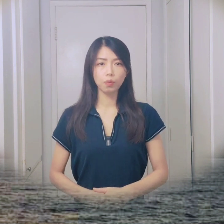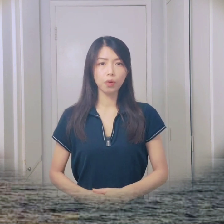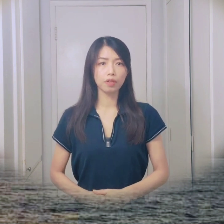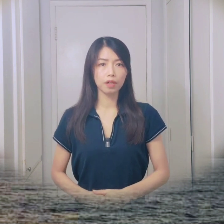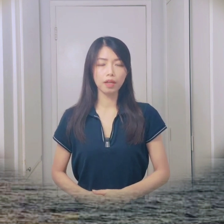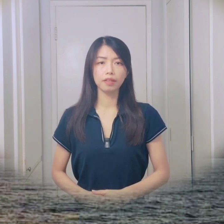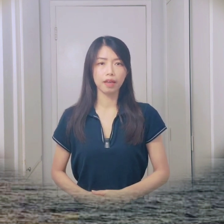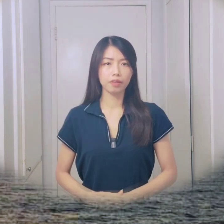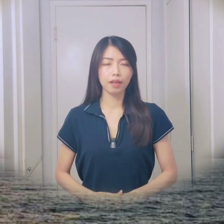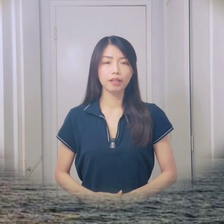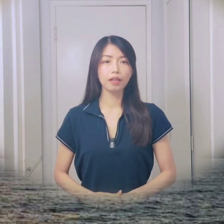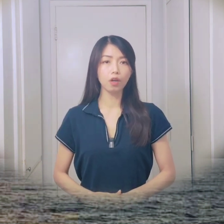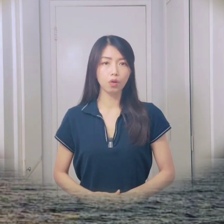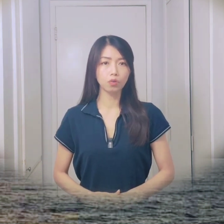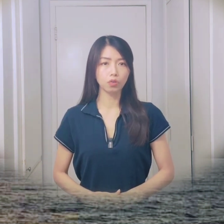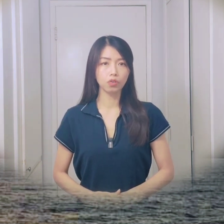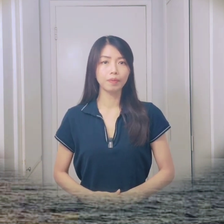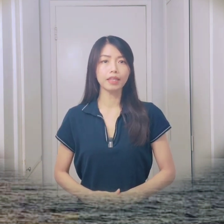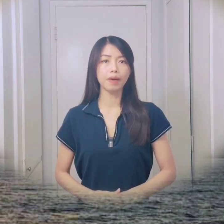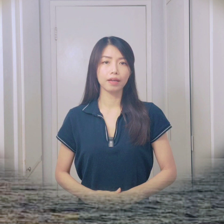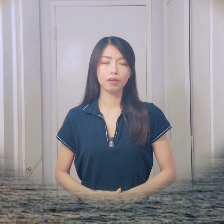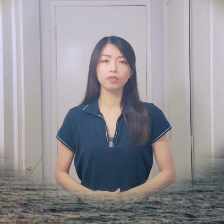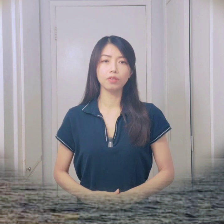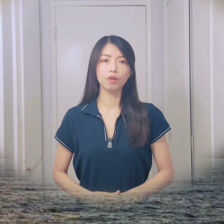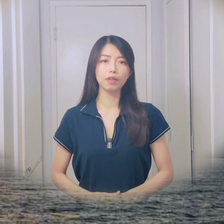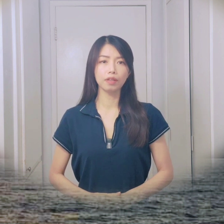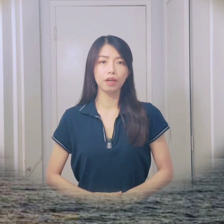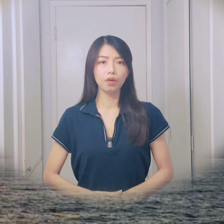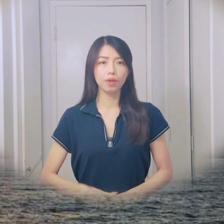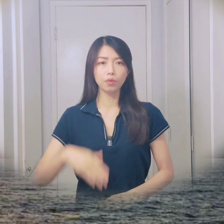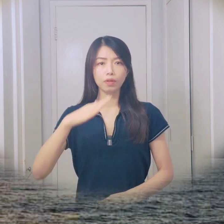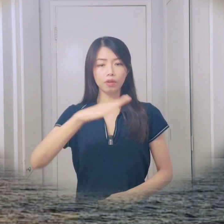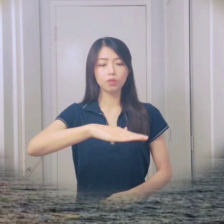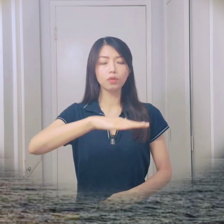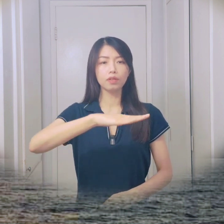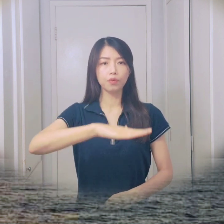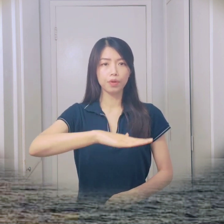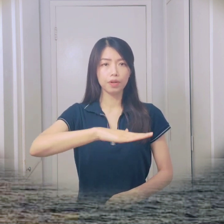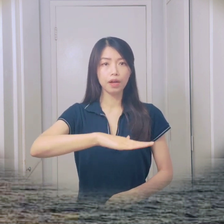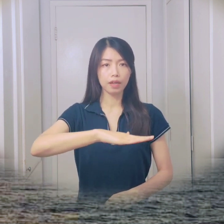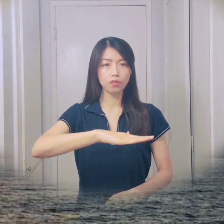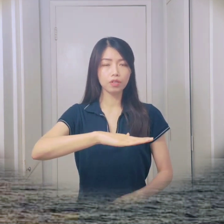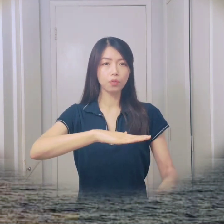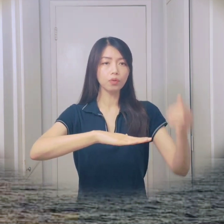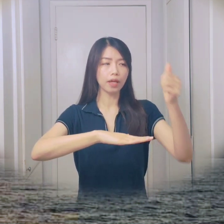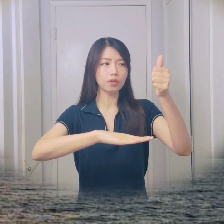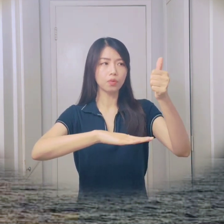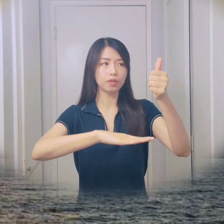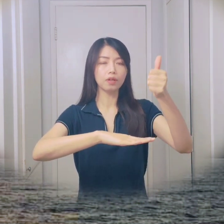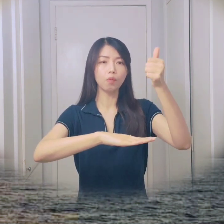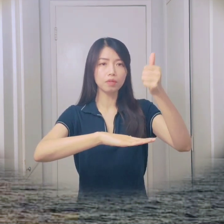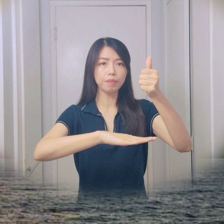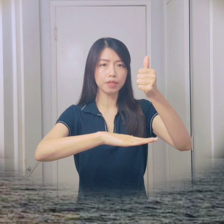가지 수어 표현을 했는데요. 네, 일단 결국, 마지막 이런 뜻의 수어는 왼손을 이렇게 손등이 위를 향하게 해주시고